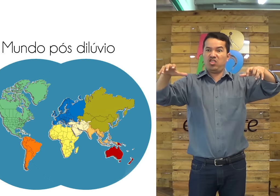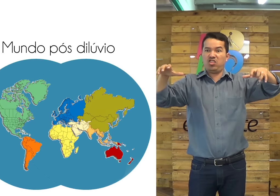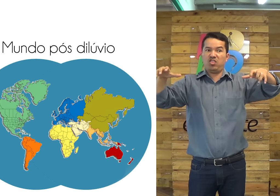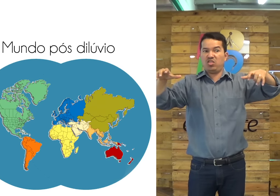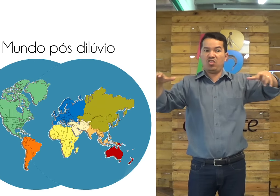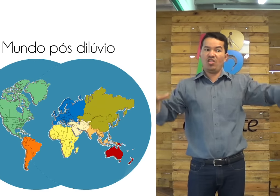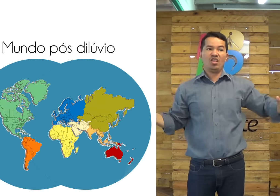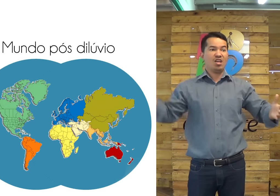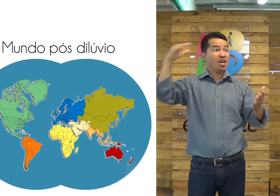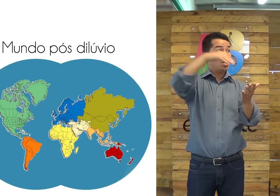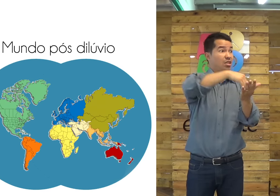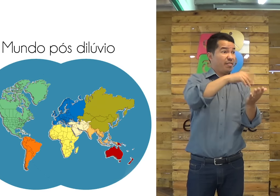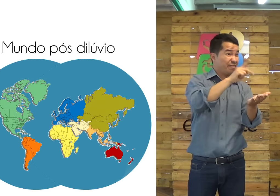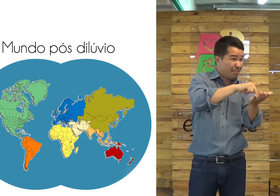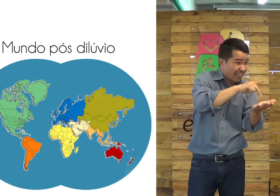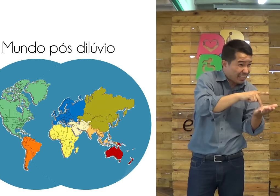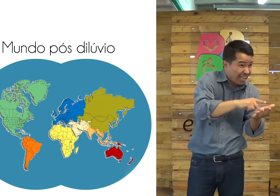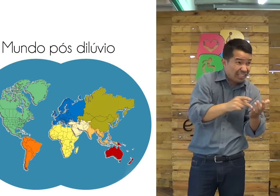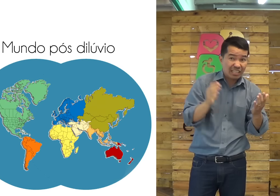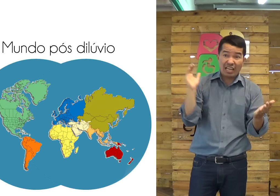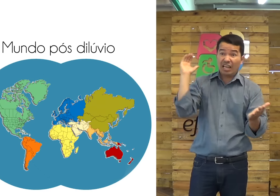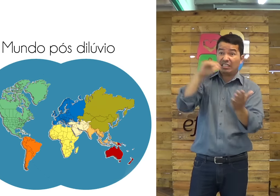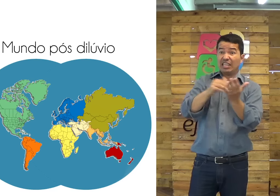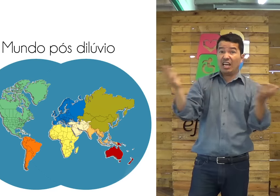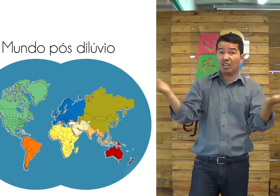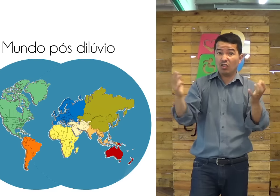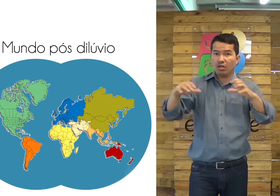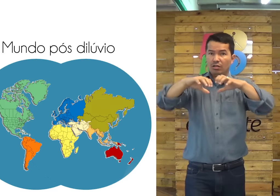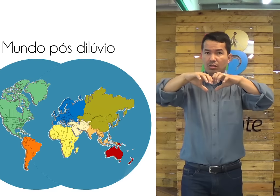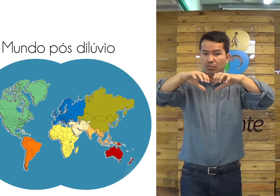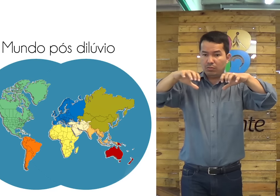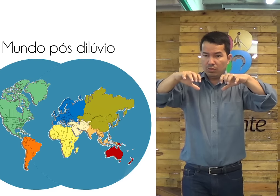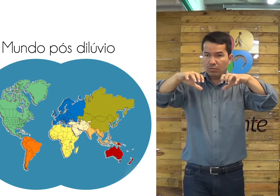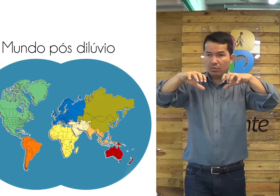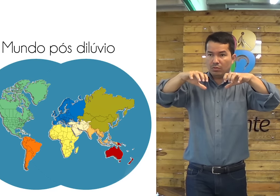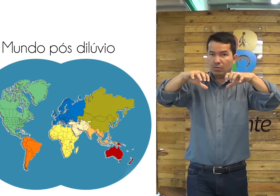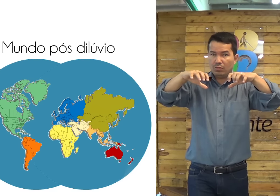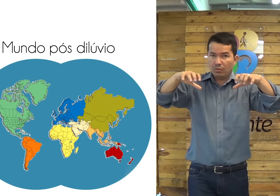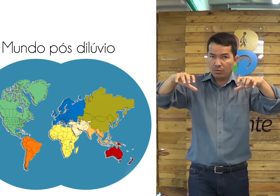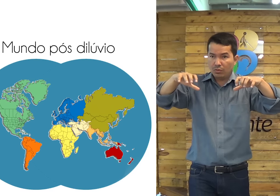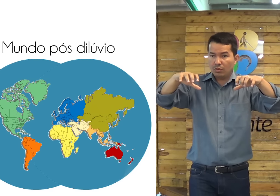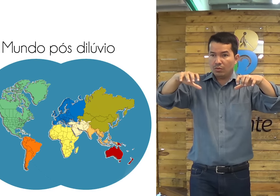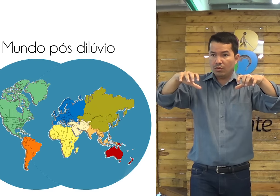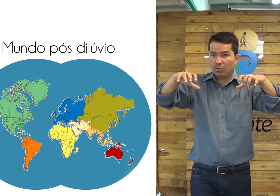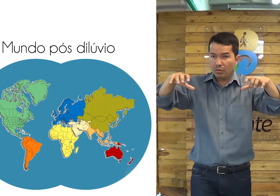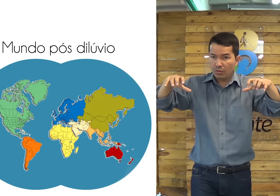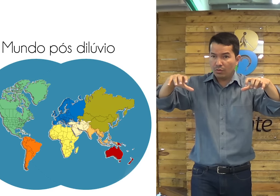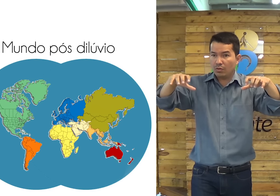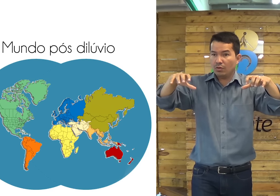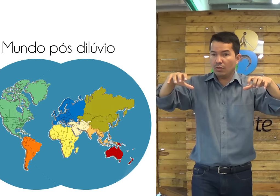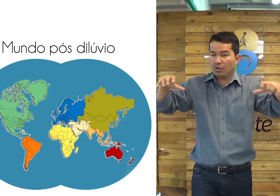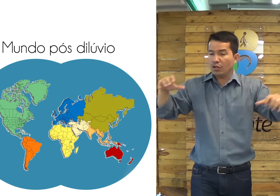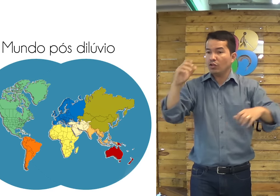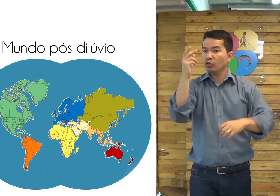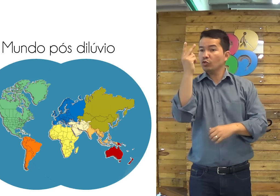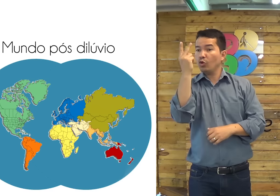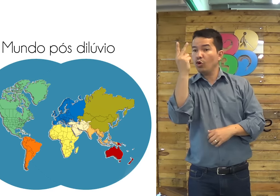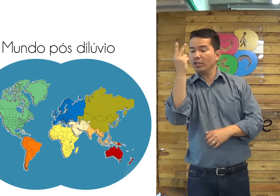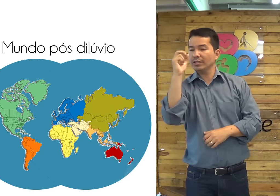da terra teve a divisão e até hoje parece que vai se distanciando um país